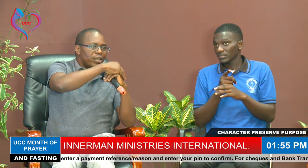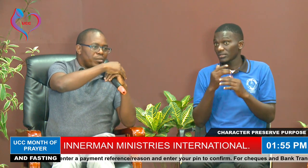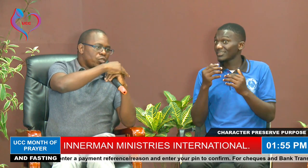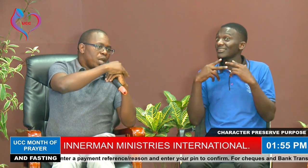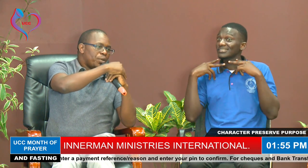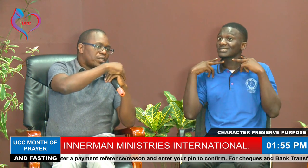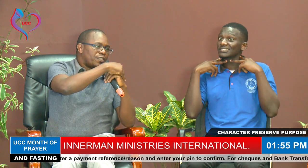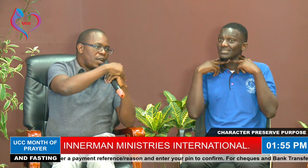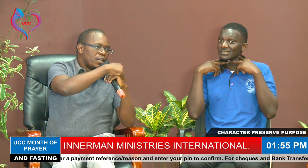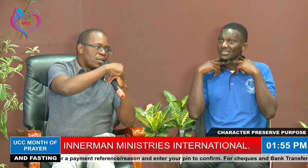Mu nyumba ya Potifa